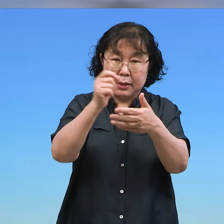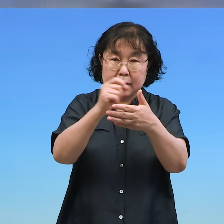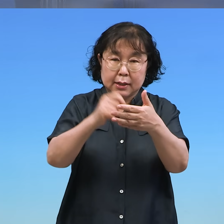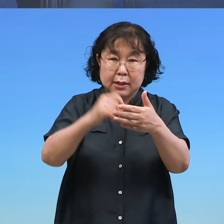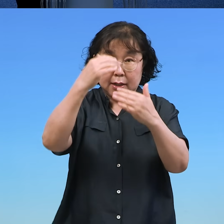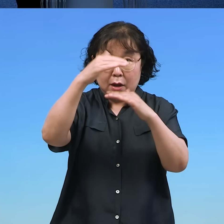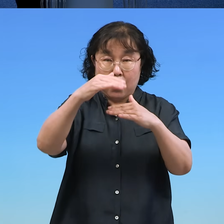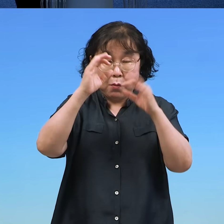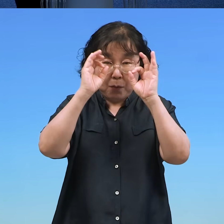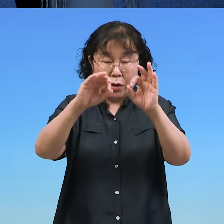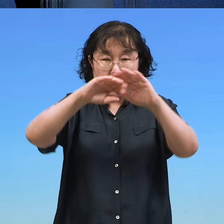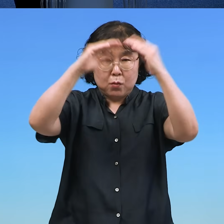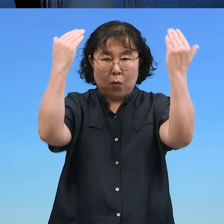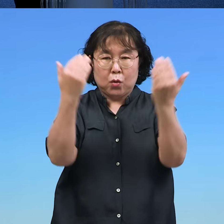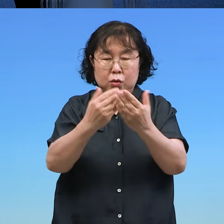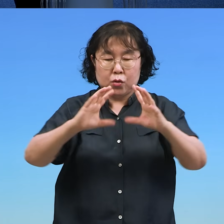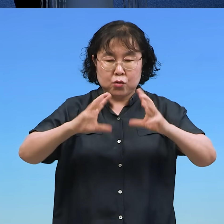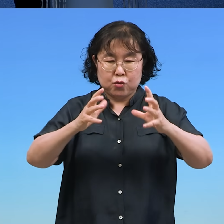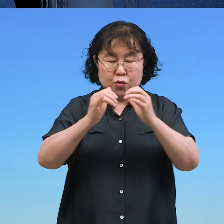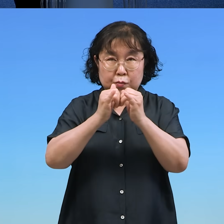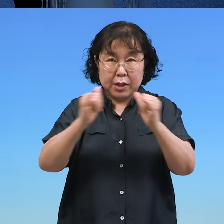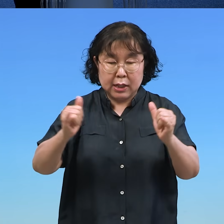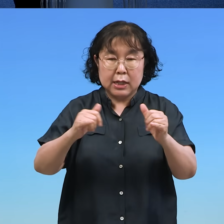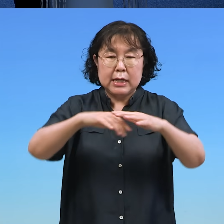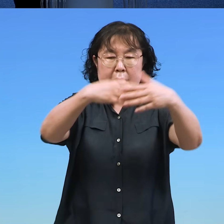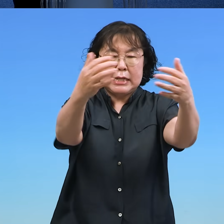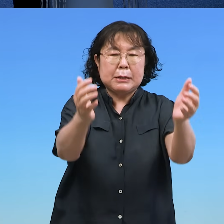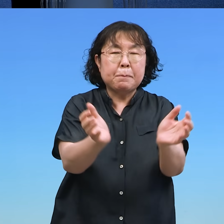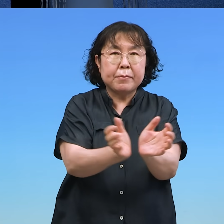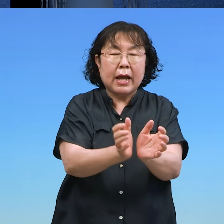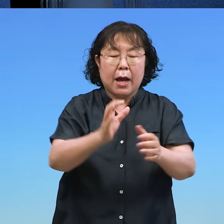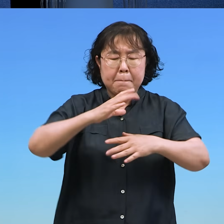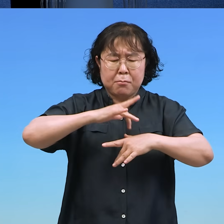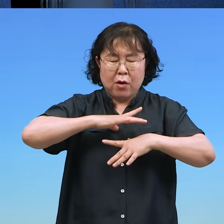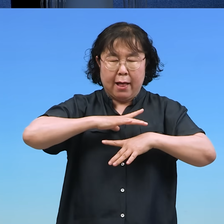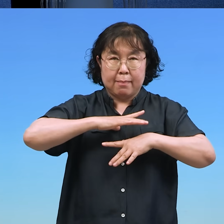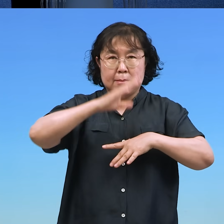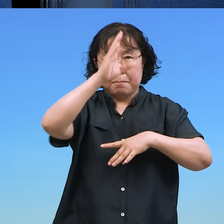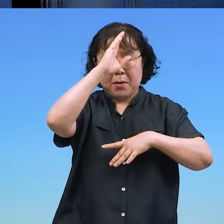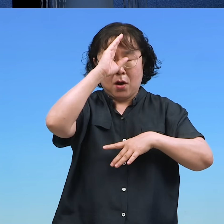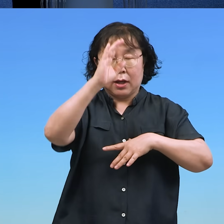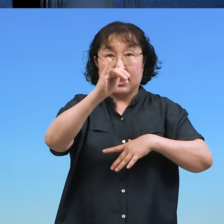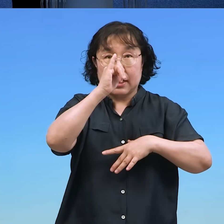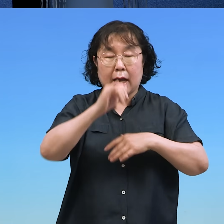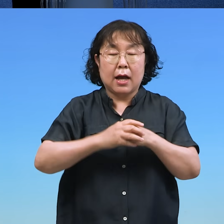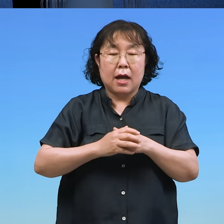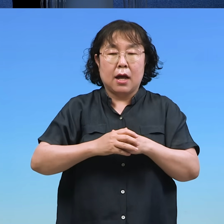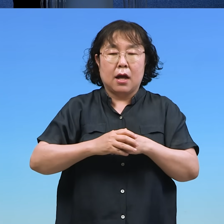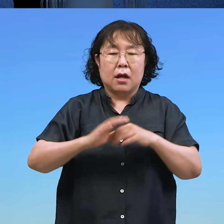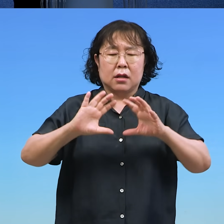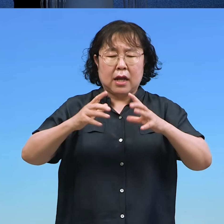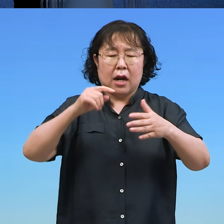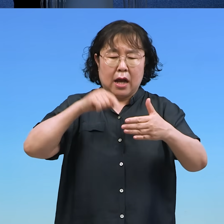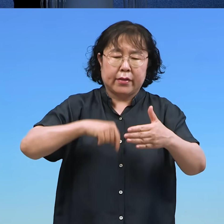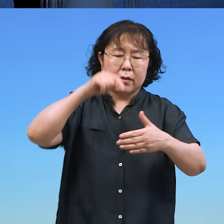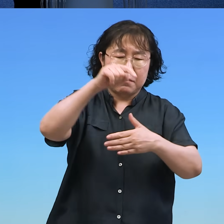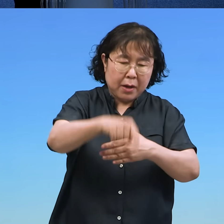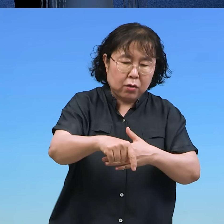드리겠습니다. 국민 전체가 집단 불안증에 빠져 있다. 나라 안팎으로 걱정이